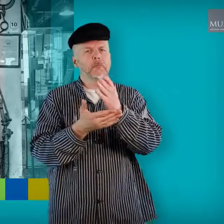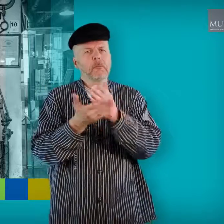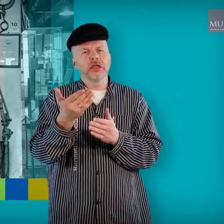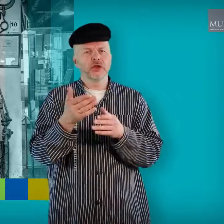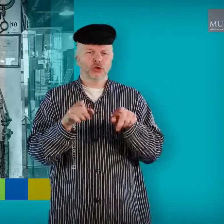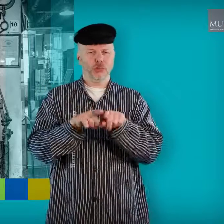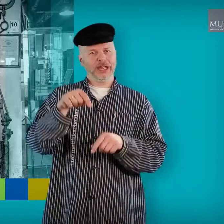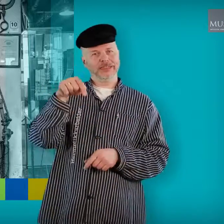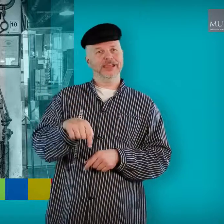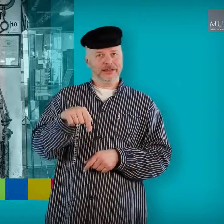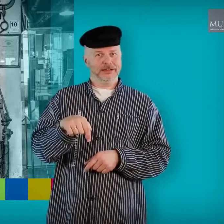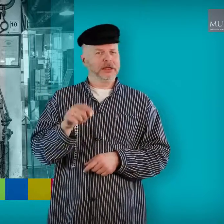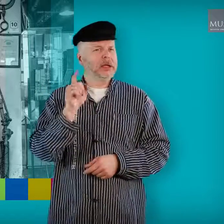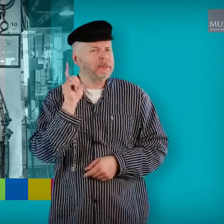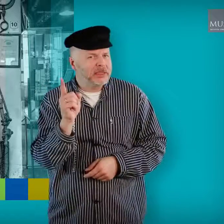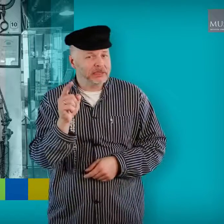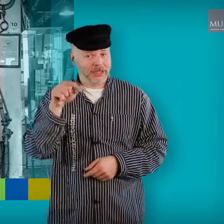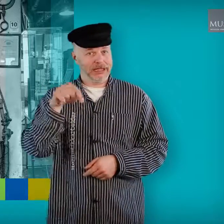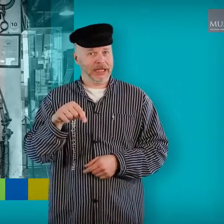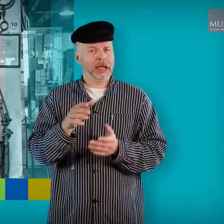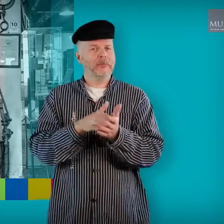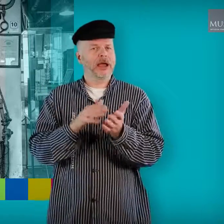og i dag er nesten den samme, men i dag er det mer